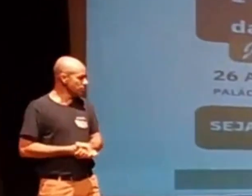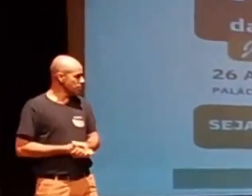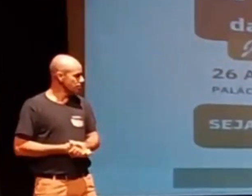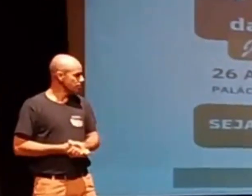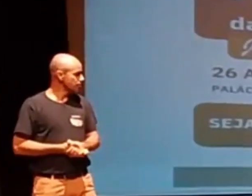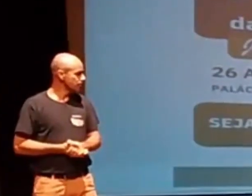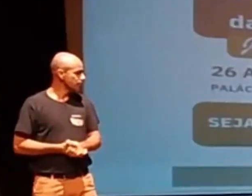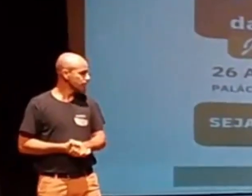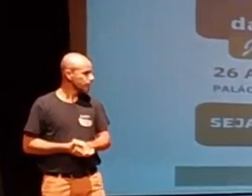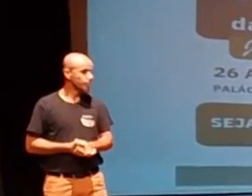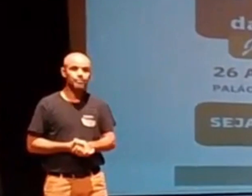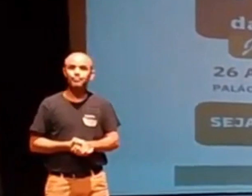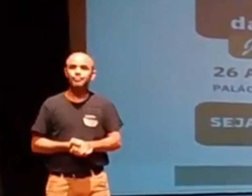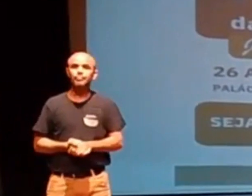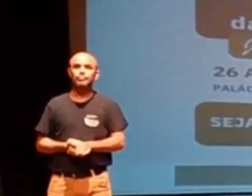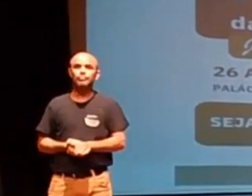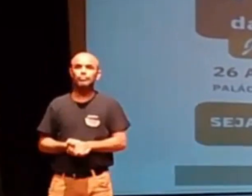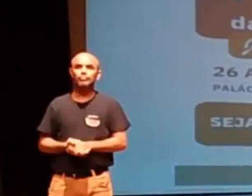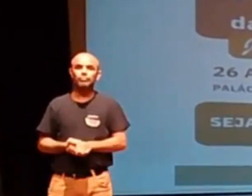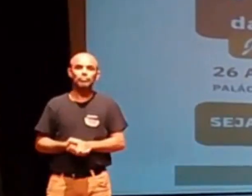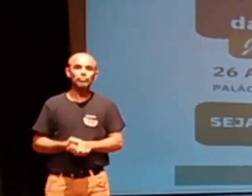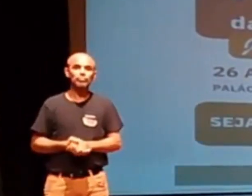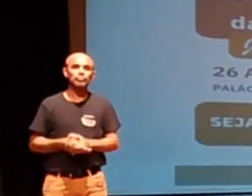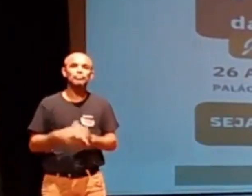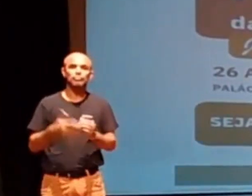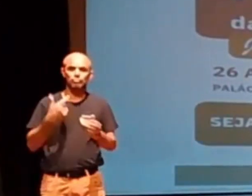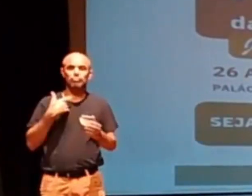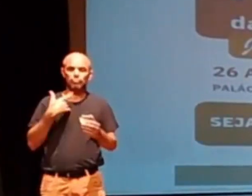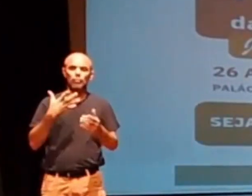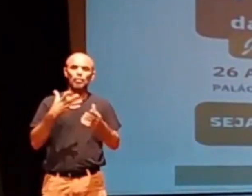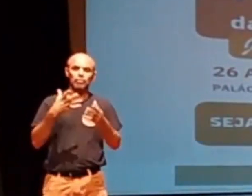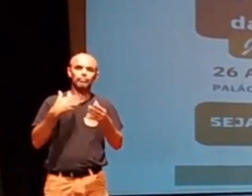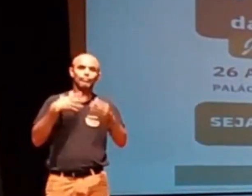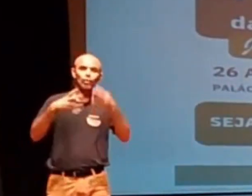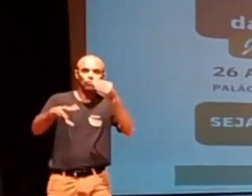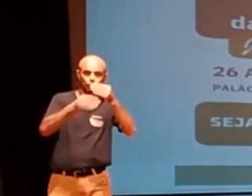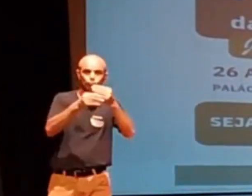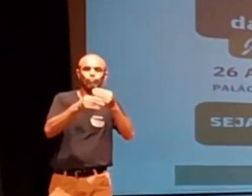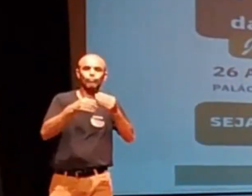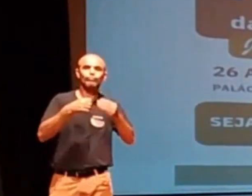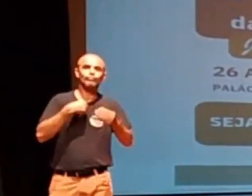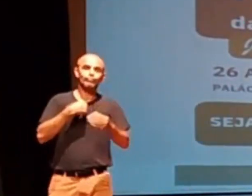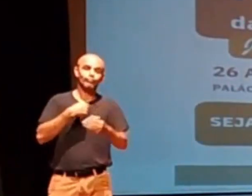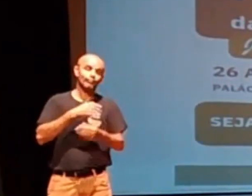A Priscila não está aqui, mas eu vou assumir com todos os